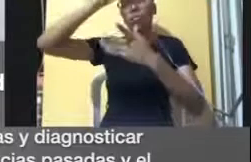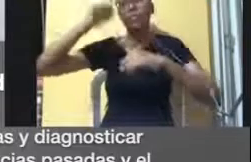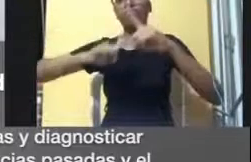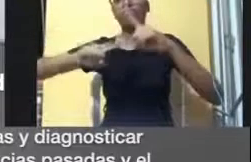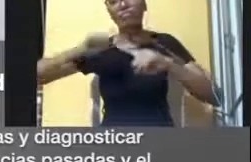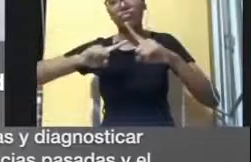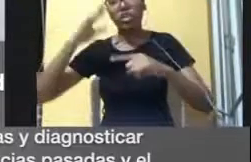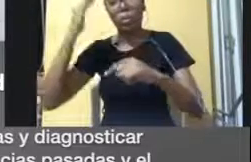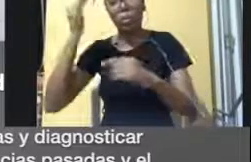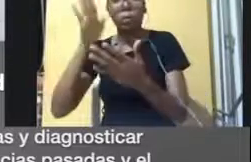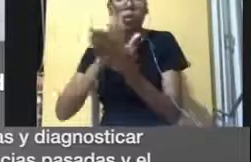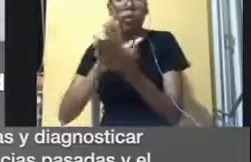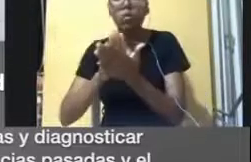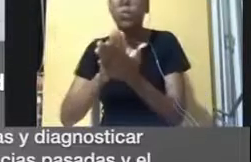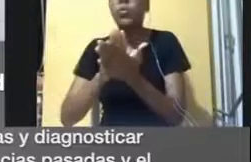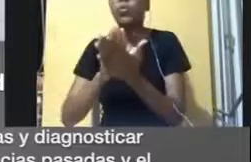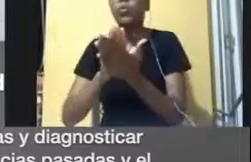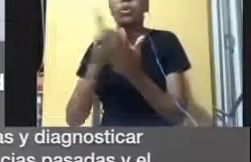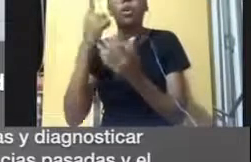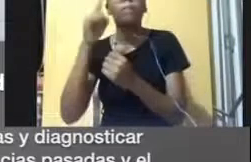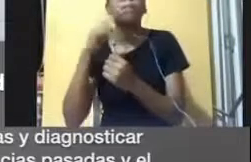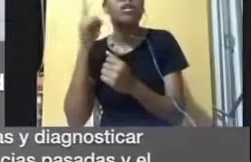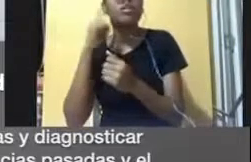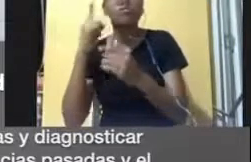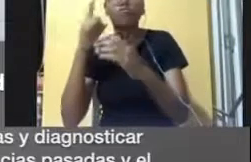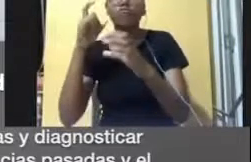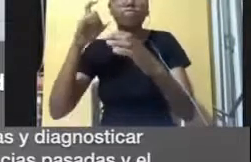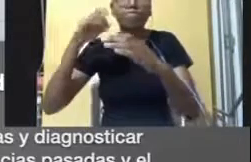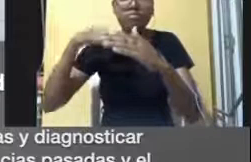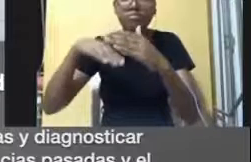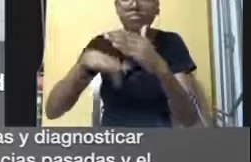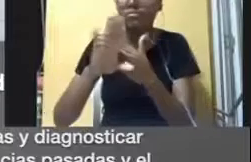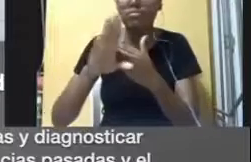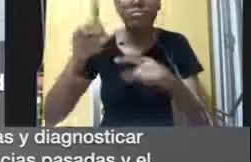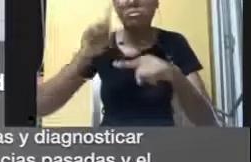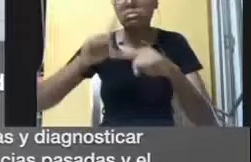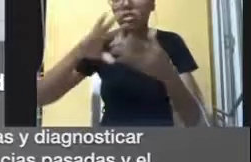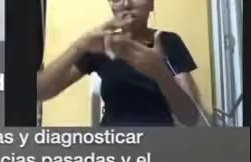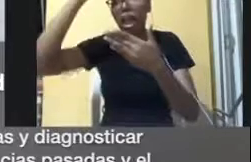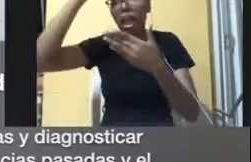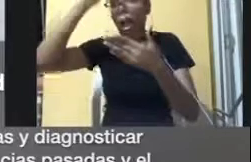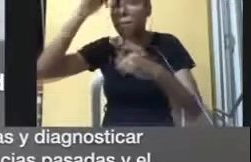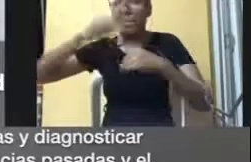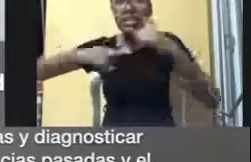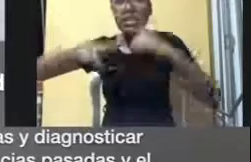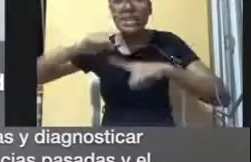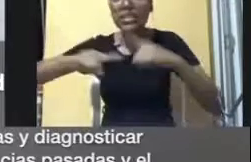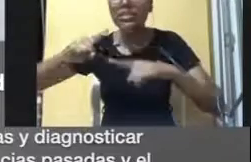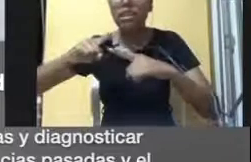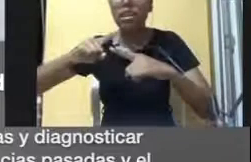escuela para personas sordas cerca, nunca tuvo la oportunidad de aprender la lengua de señas de manera